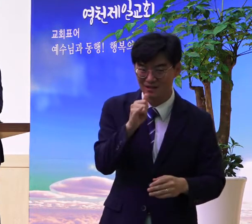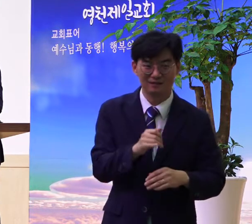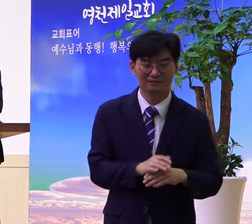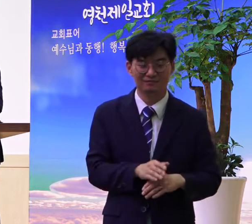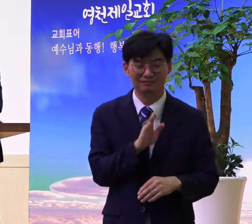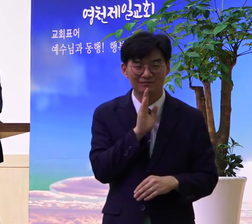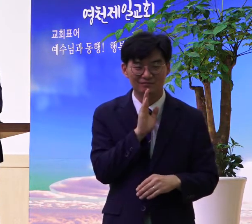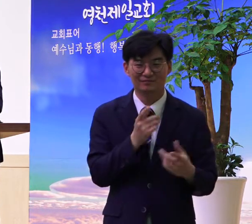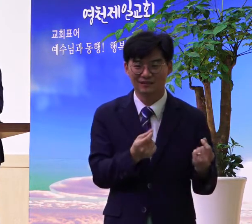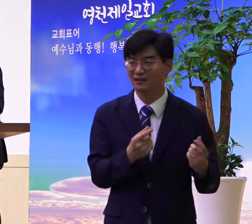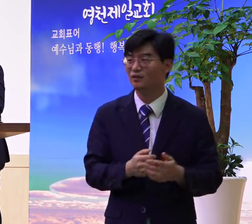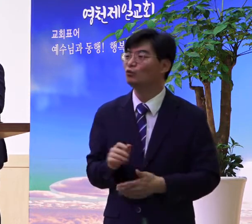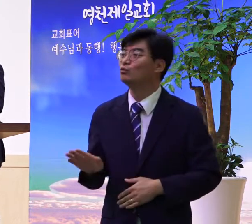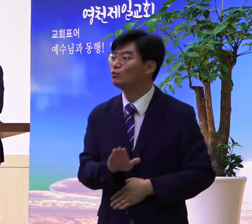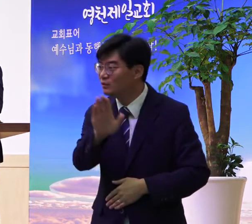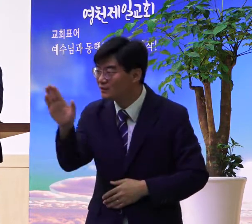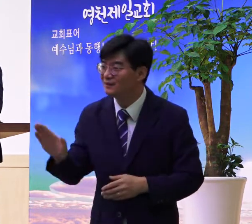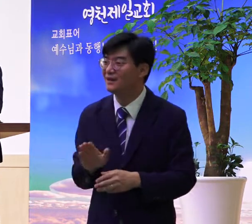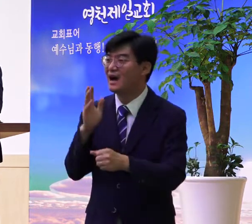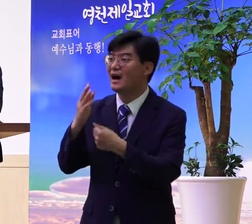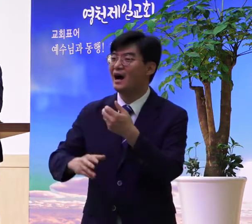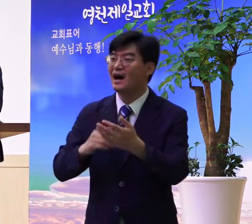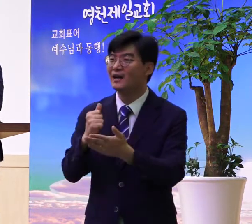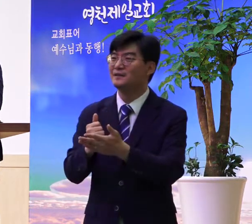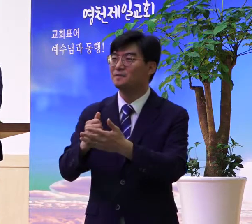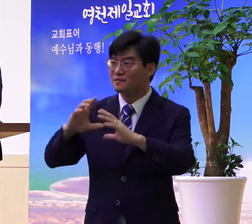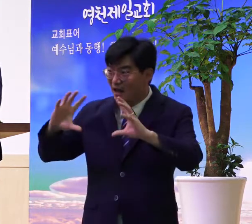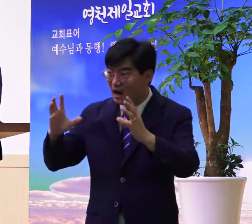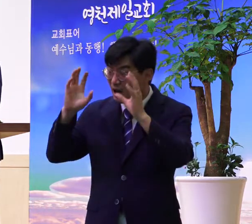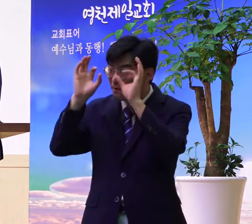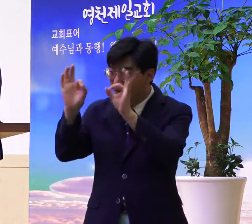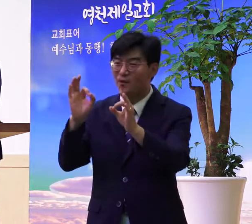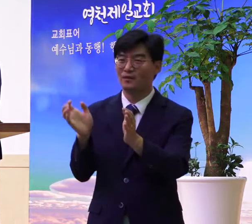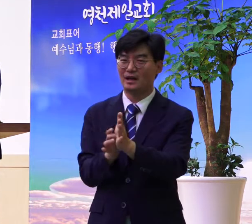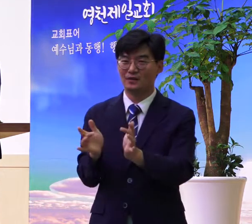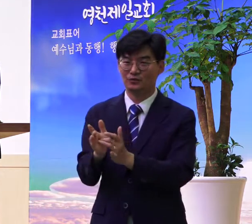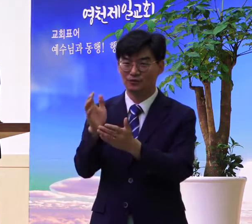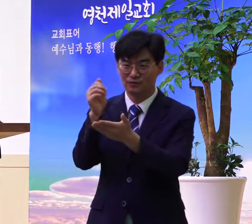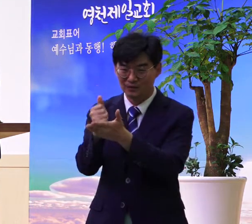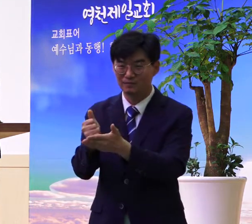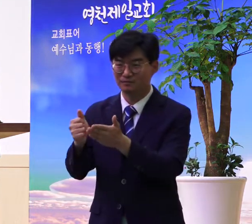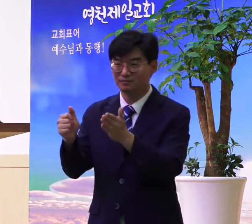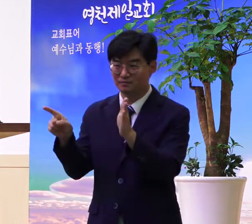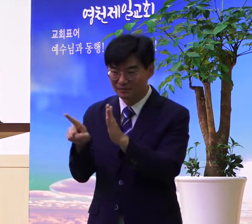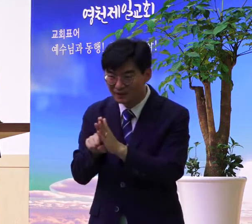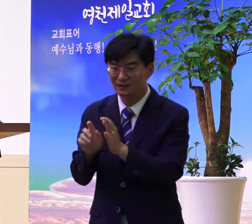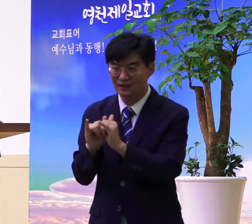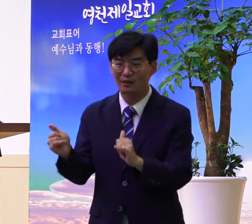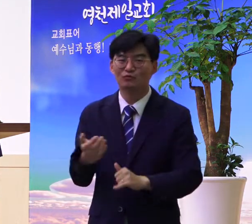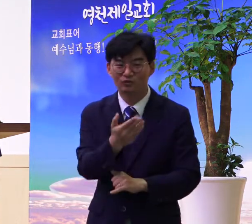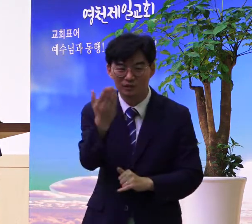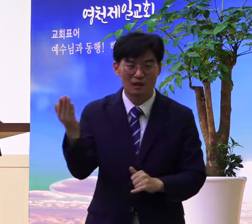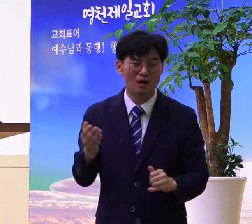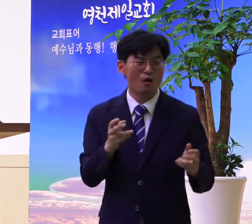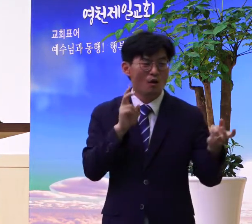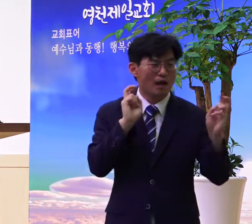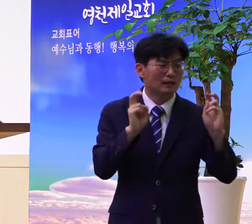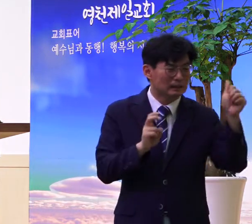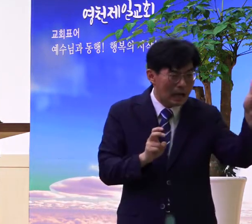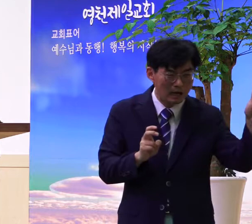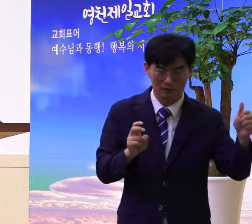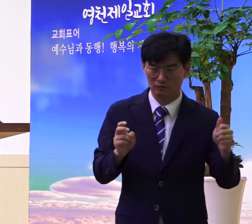여러분, 하나님 나라를 맛보고 예수님을 사랑한다고 하는 우리가 이런 열정, 그 이상의 열정을 가져야 하지